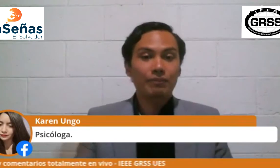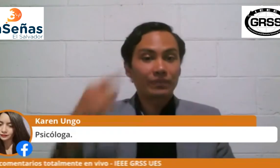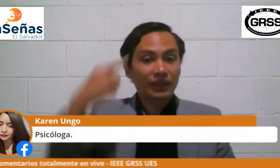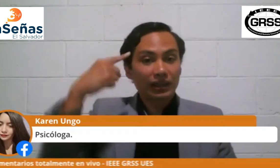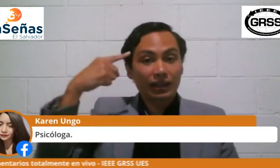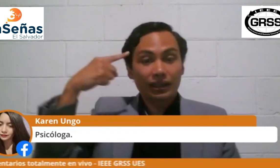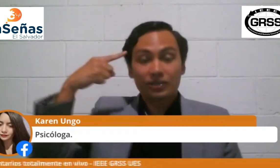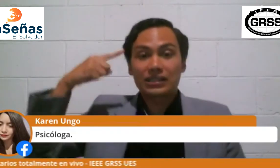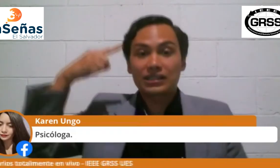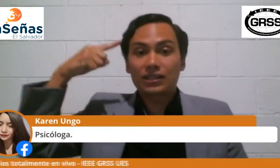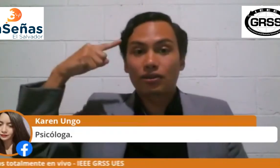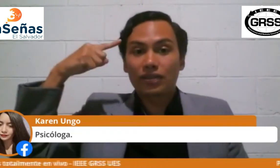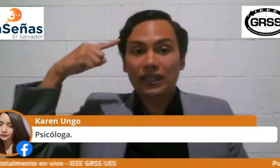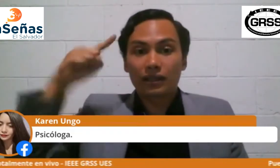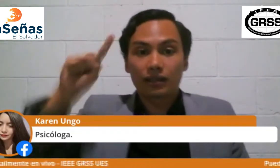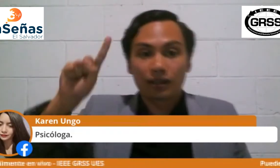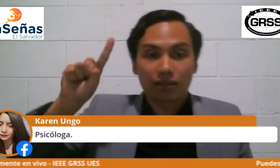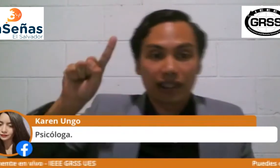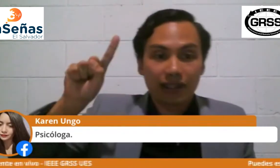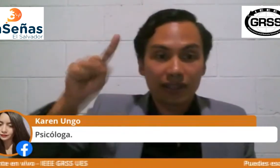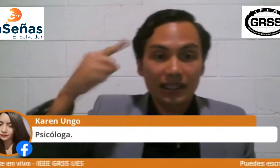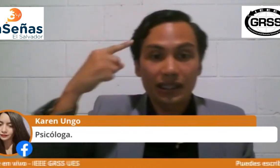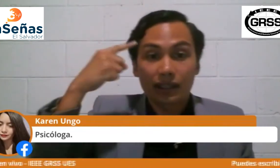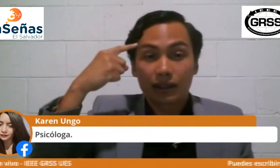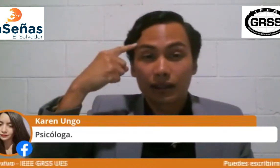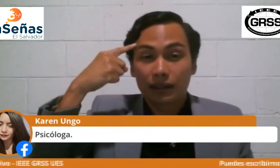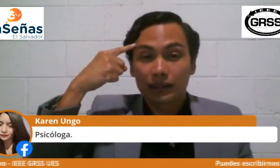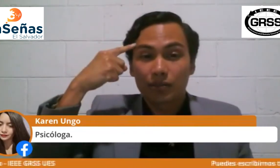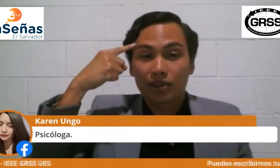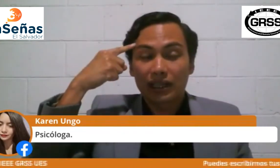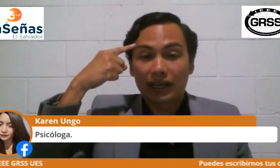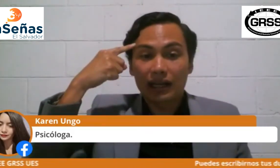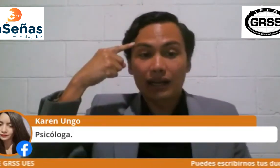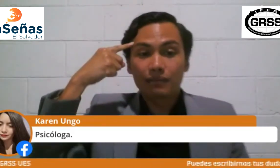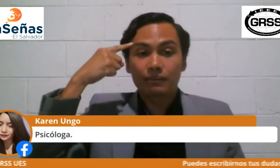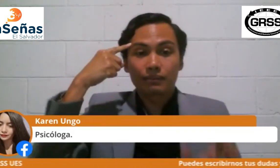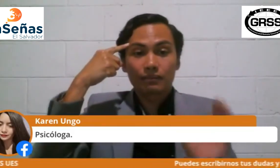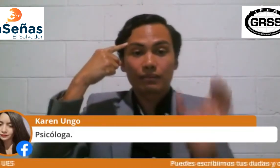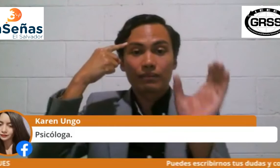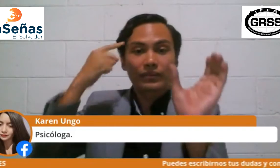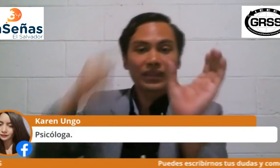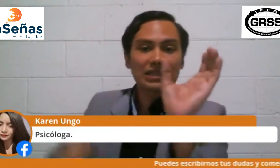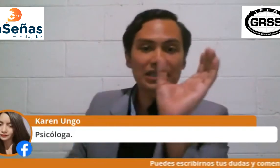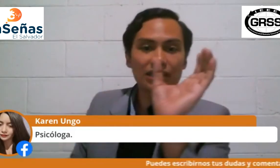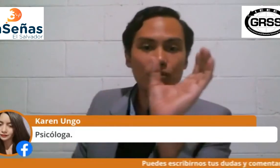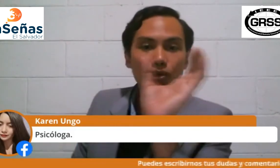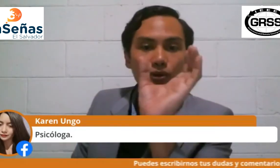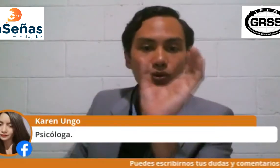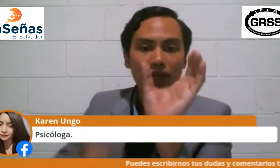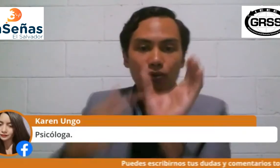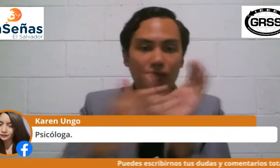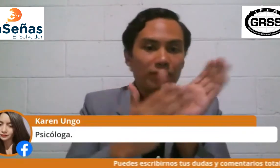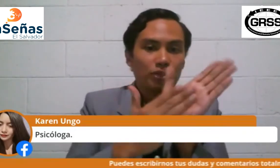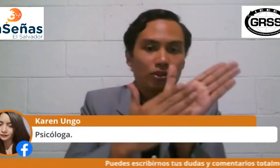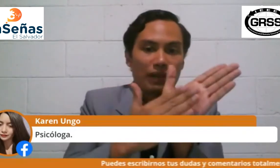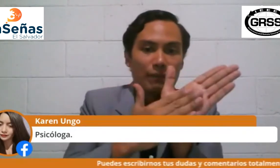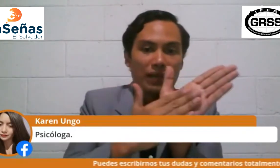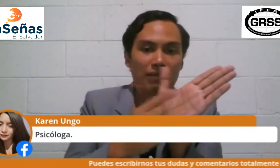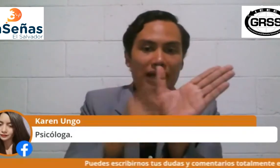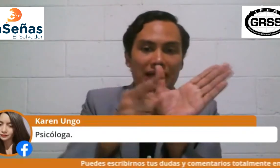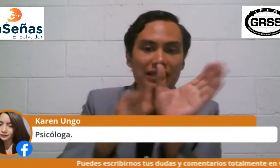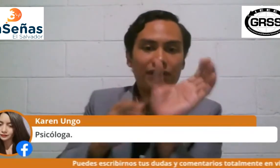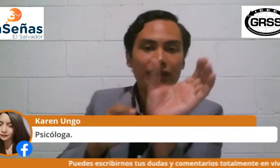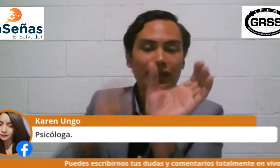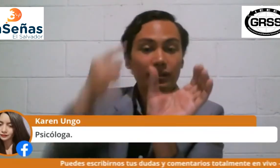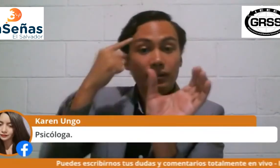Psicología. Entonces, psicología con el dedo índice se pone acá y se hace como una U, digamos, con la